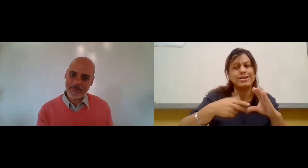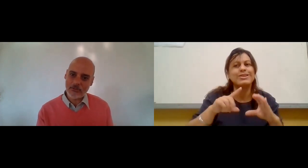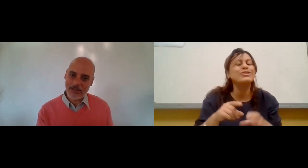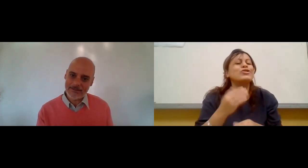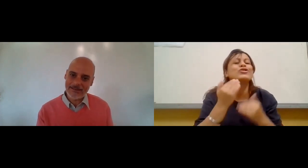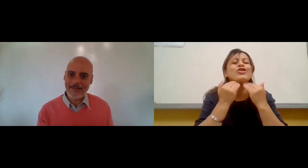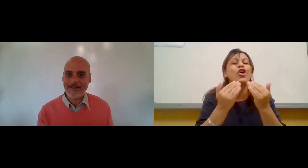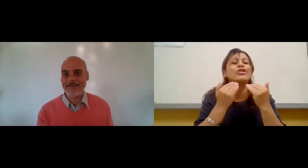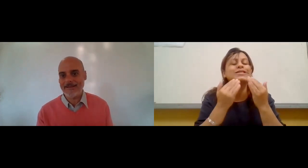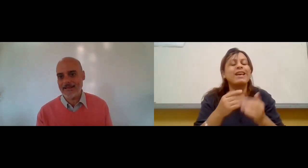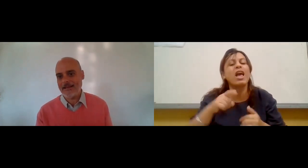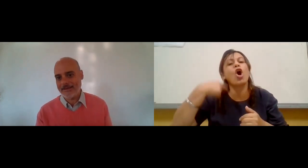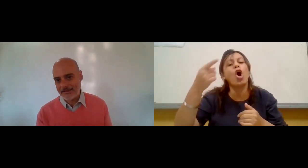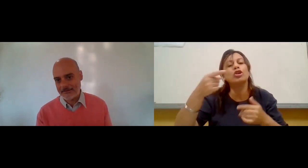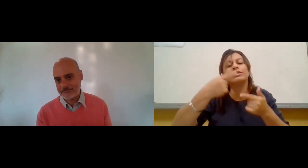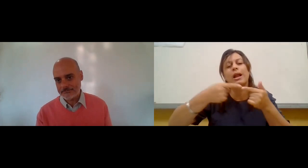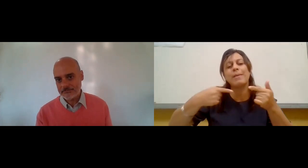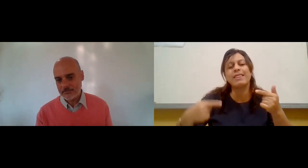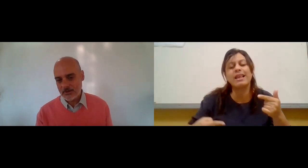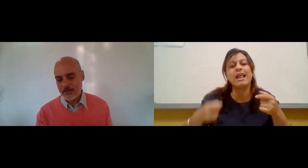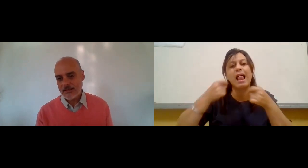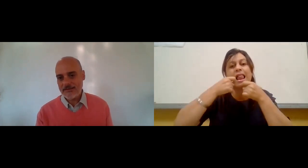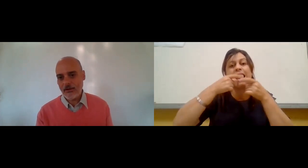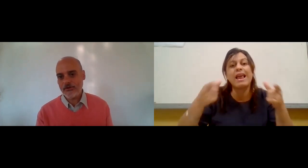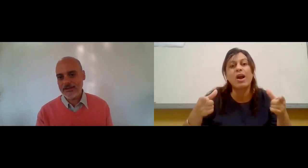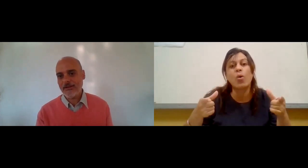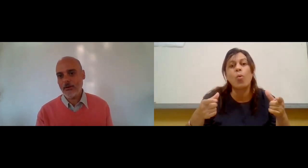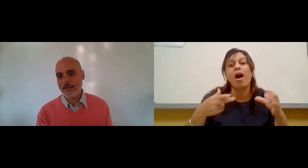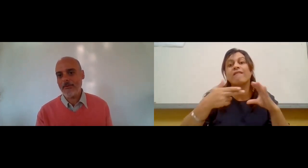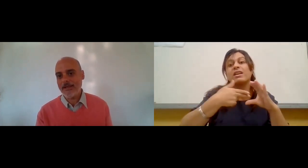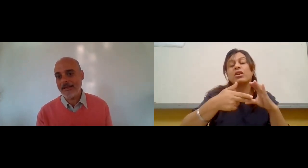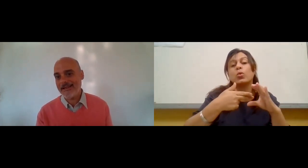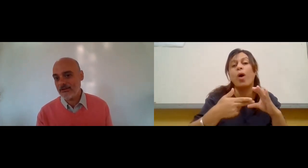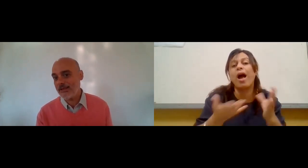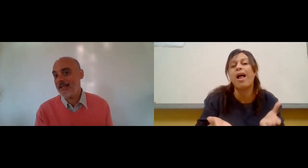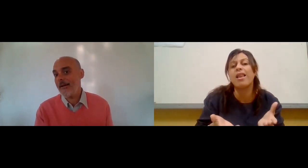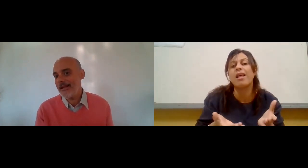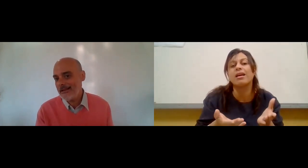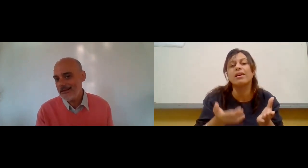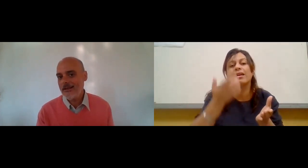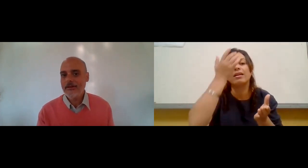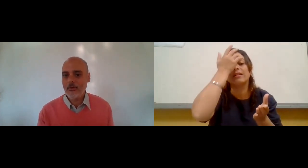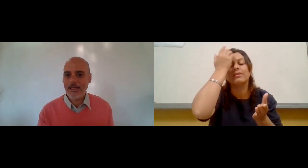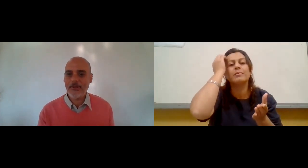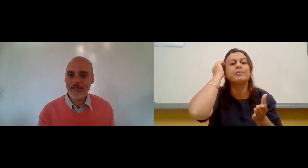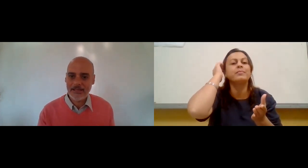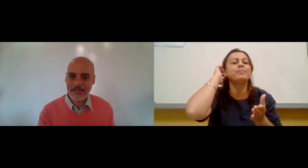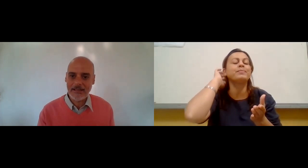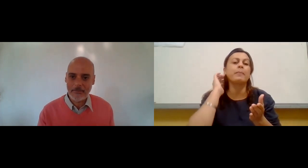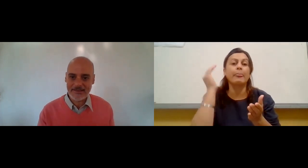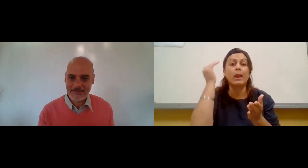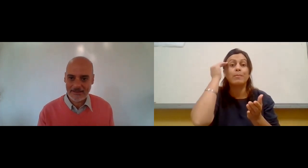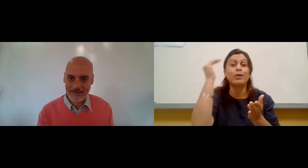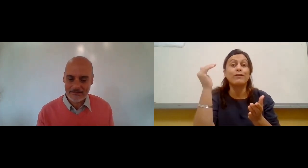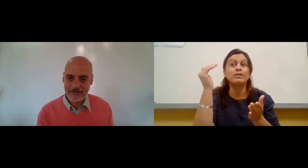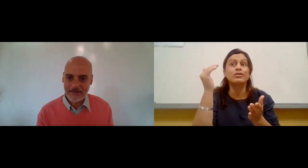van a ser virtuales, dadas las características de la materia. Si los docentes no van a privilegiar, en el caso de que se abra, no van a privilegiar